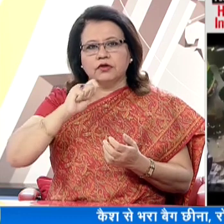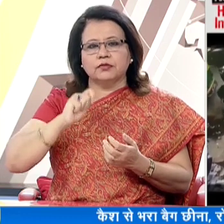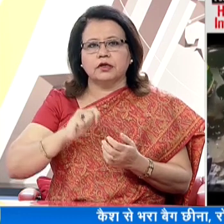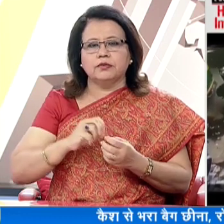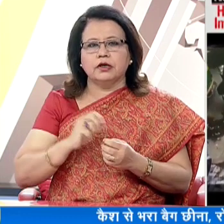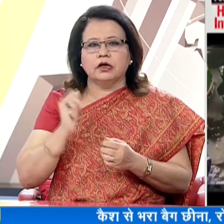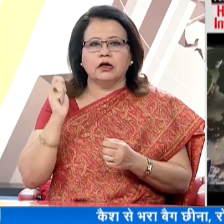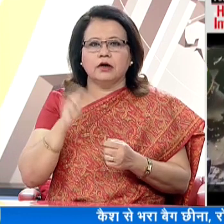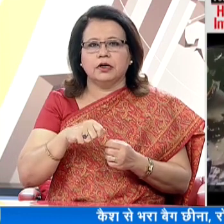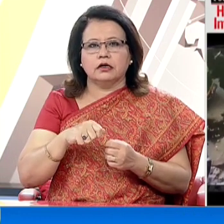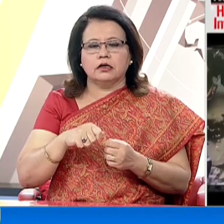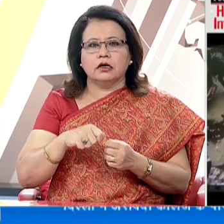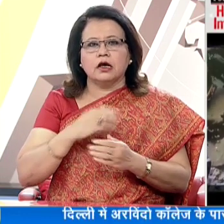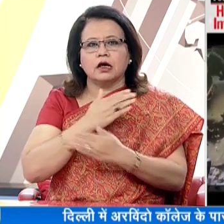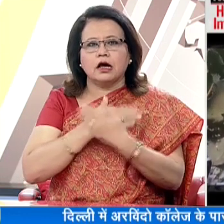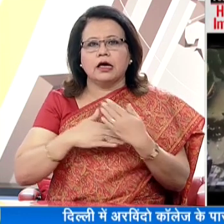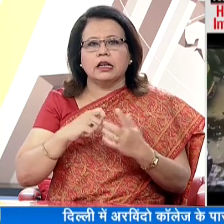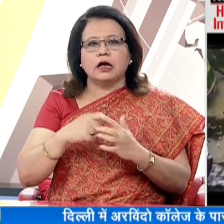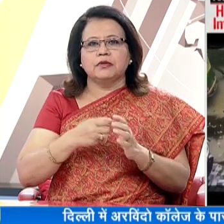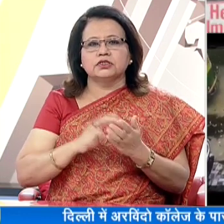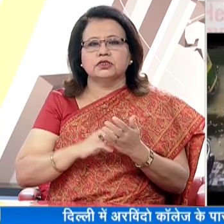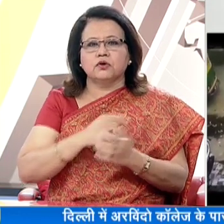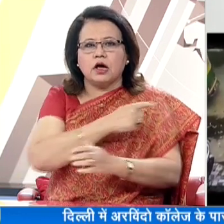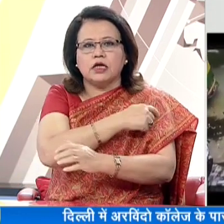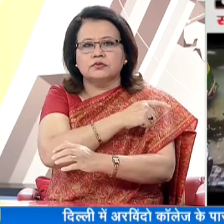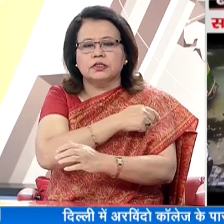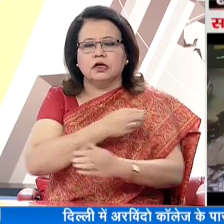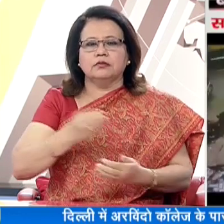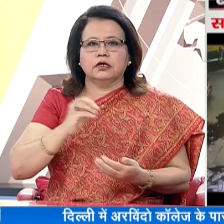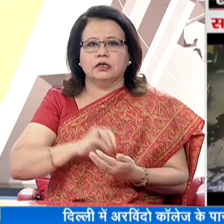दिया। घायल कमलजीत को अस्पताल में भर्ती कराया गया है।